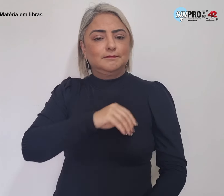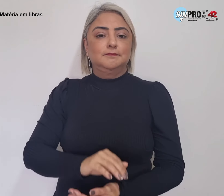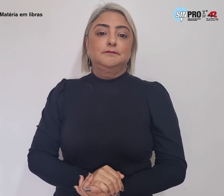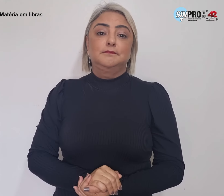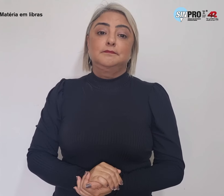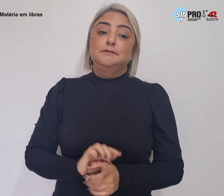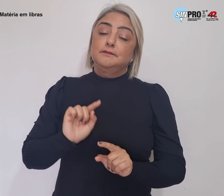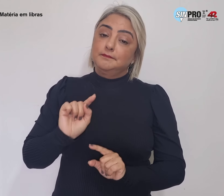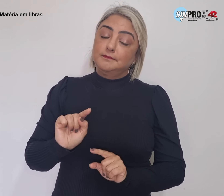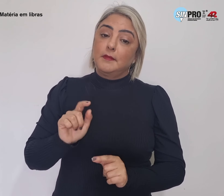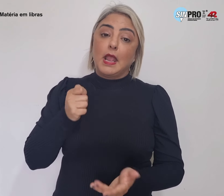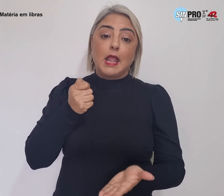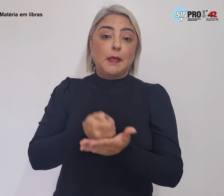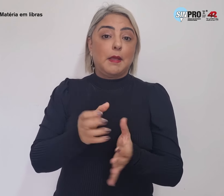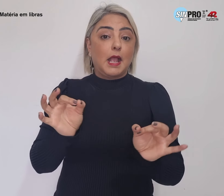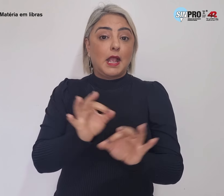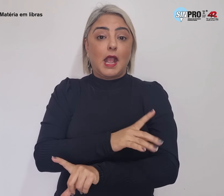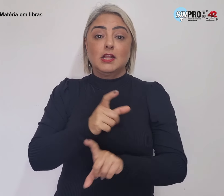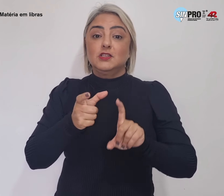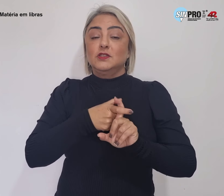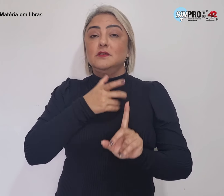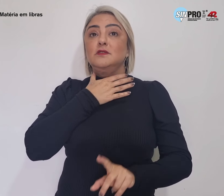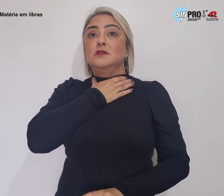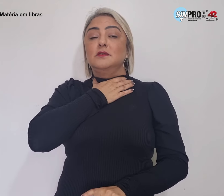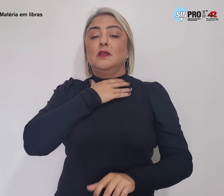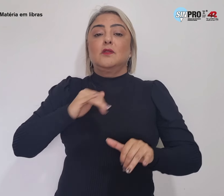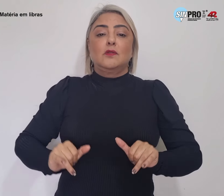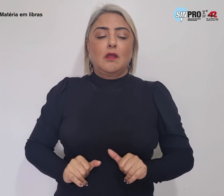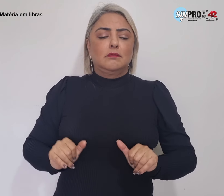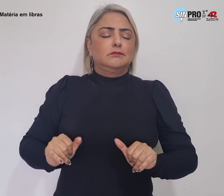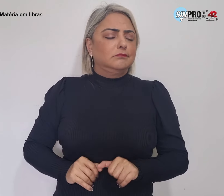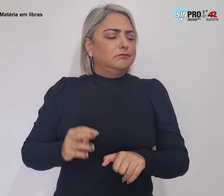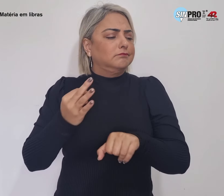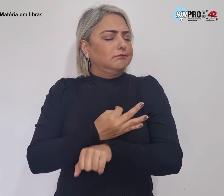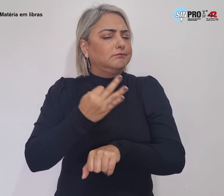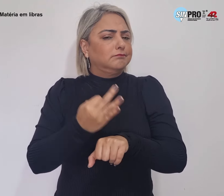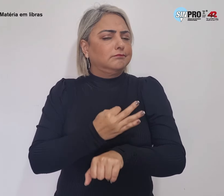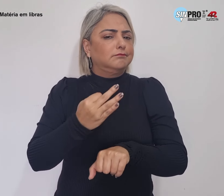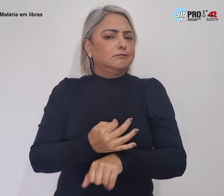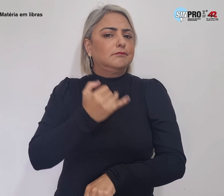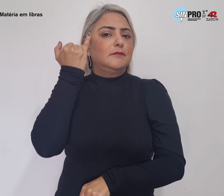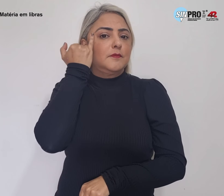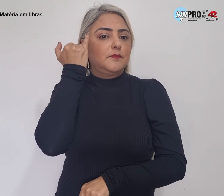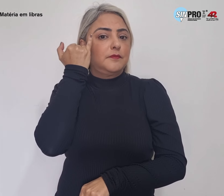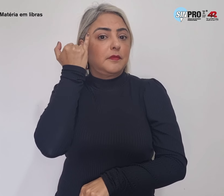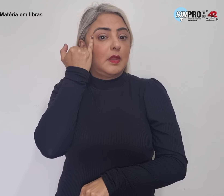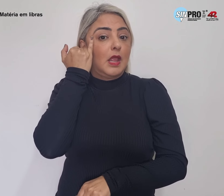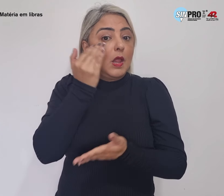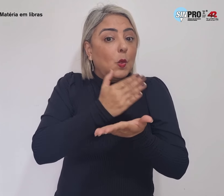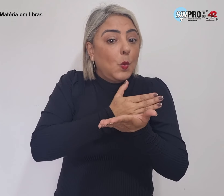que vem sofrendo resistência de Ibanez Rocha desde o início de sua gestão, estava